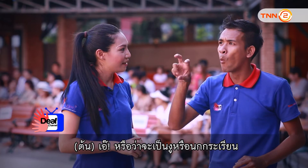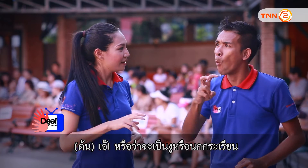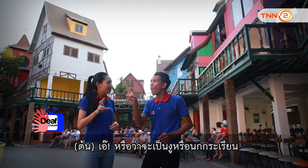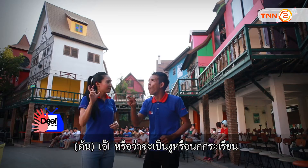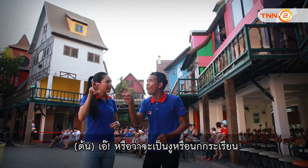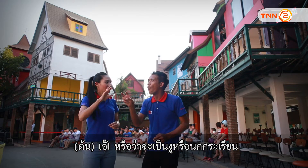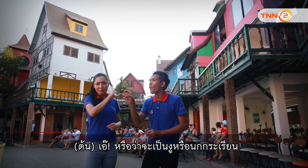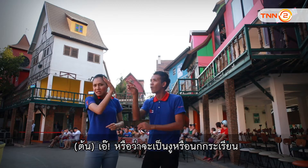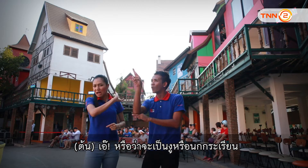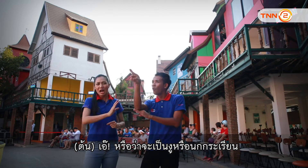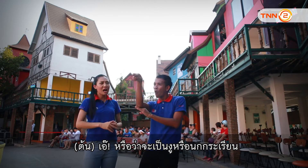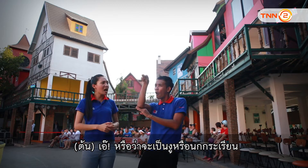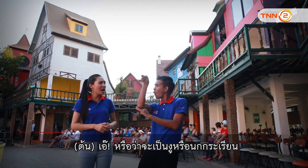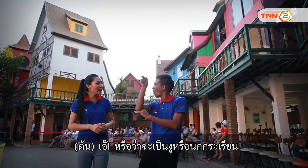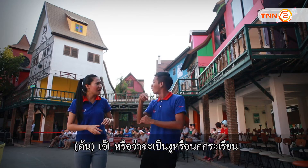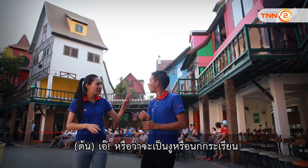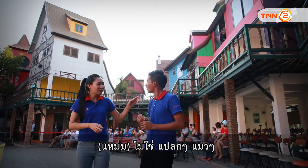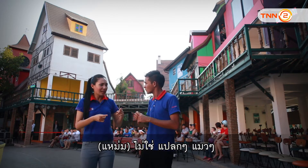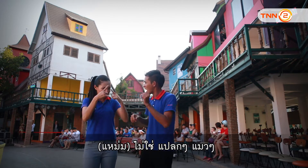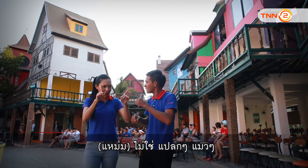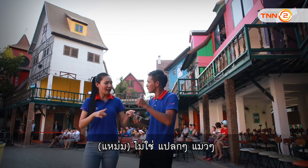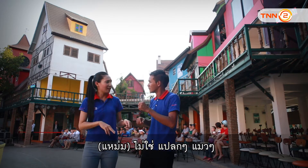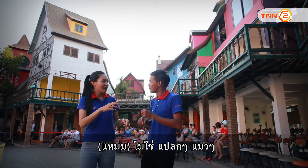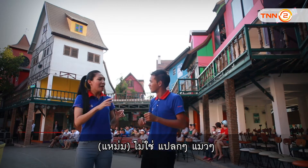อหรือว่าจะเป็นงูหรือนกกระเรียน สัตว์แปลก